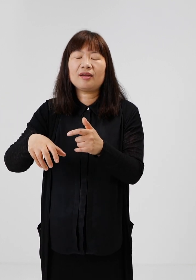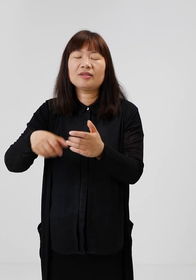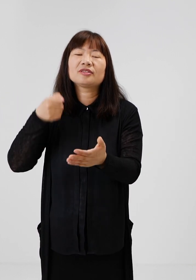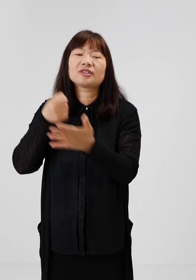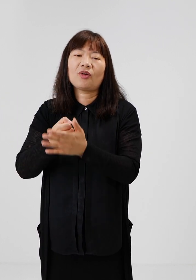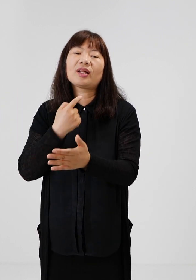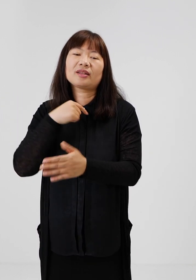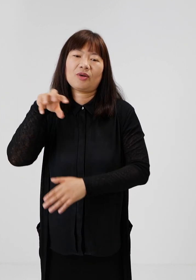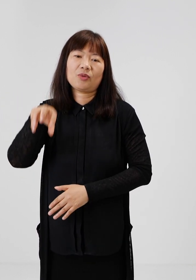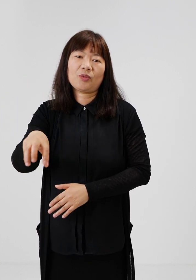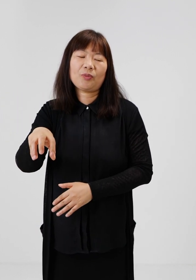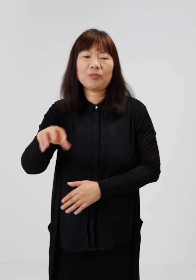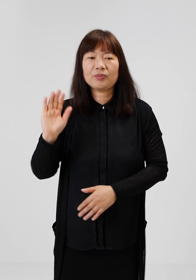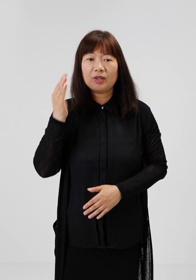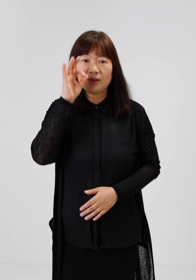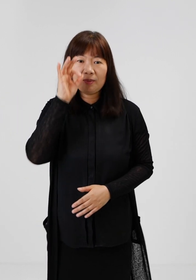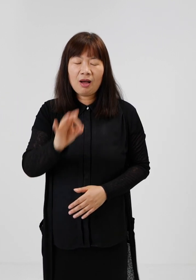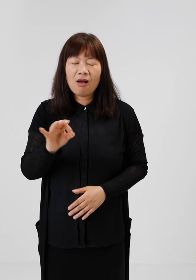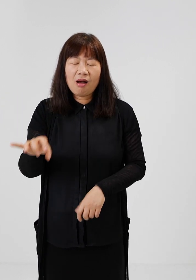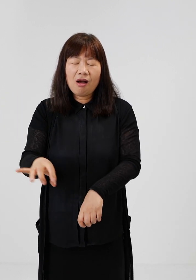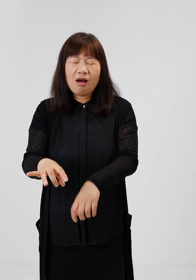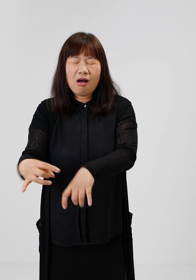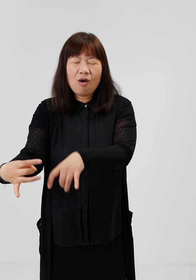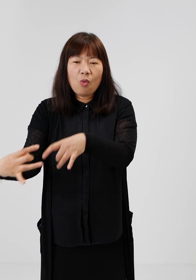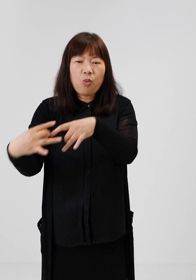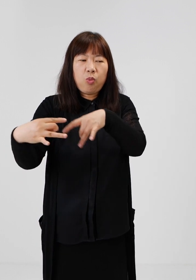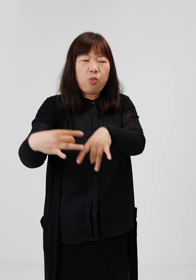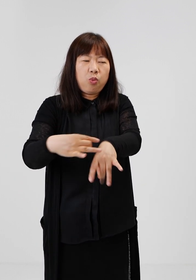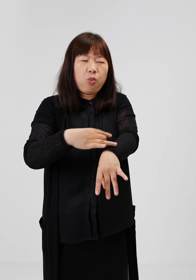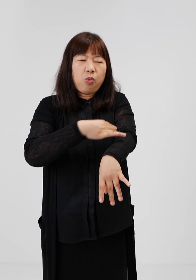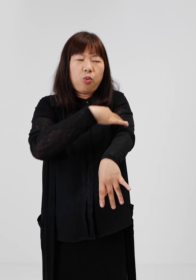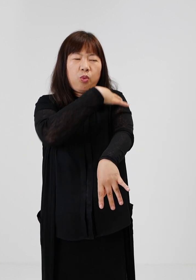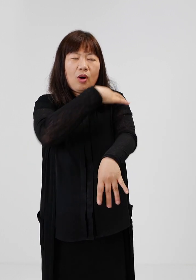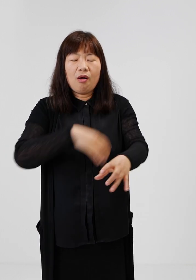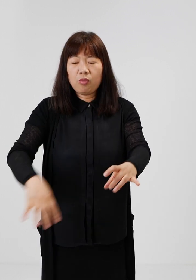아주 여러분 요즘 표현으로 소름 끼칠 본문입니다.